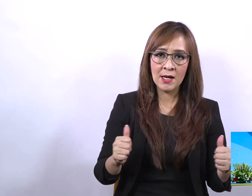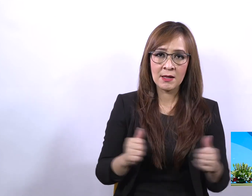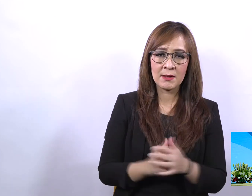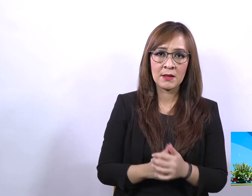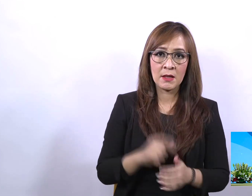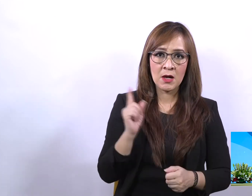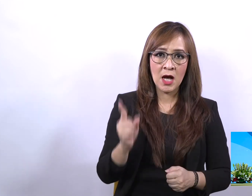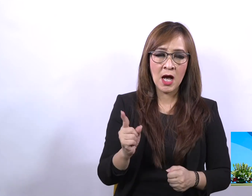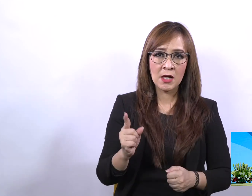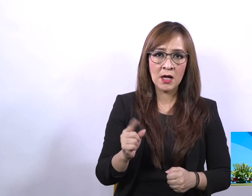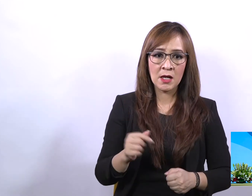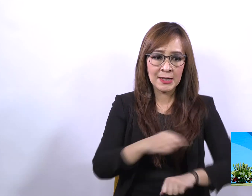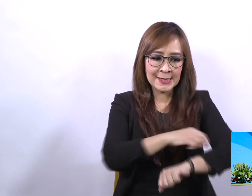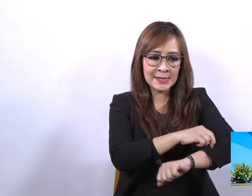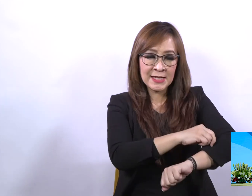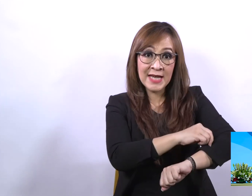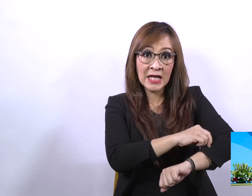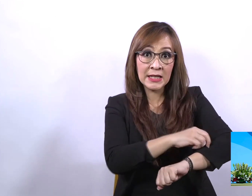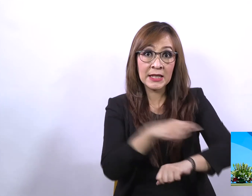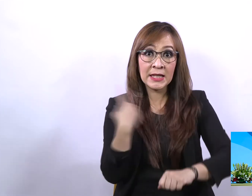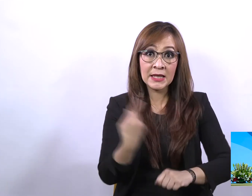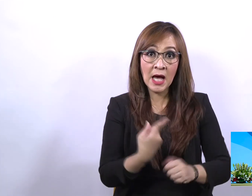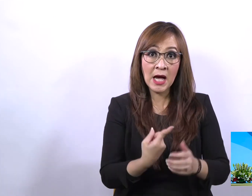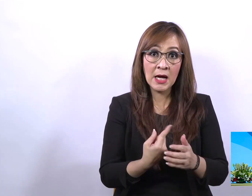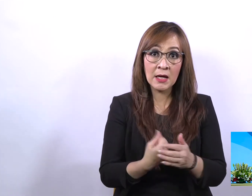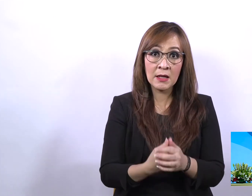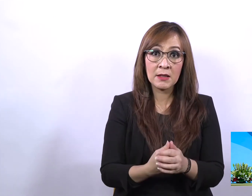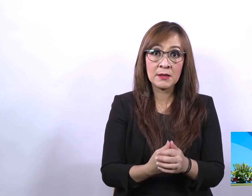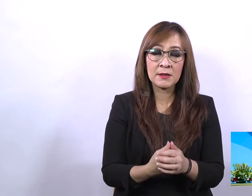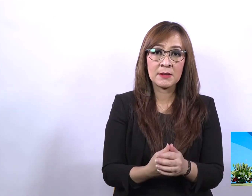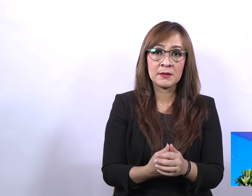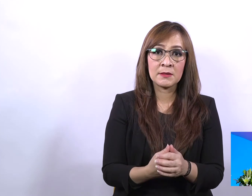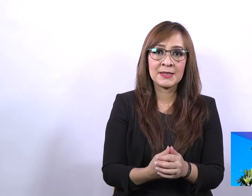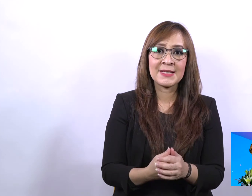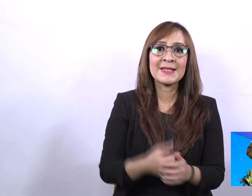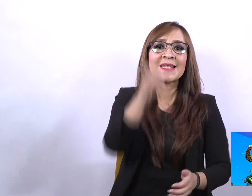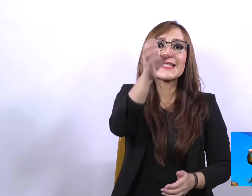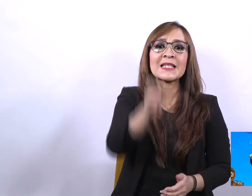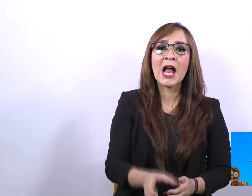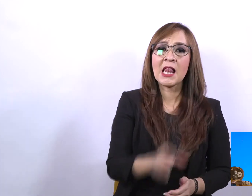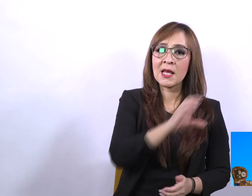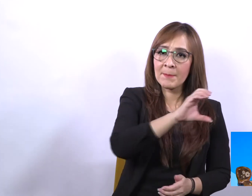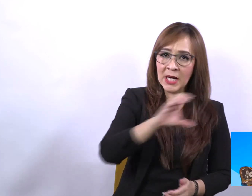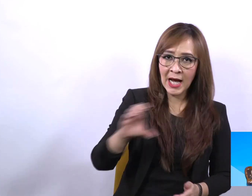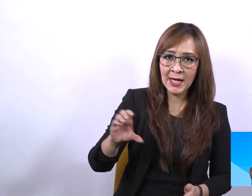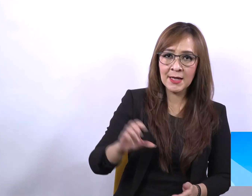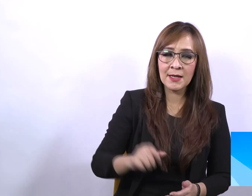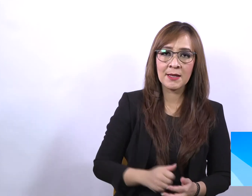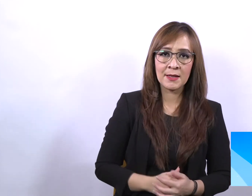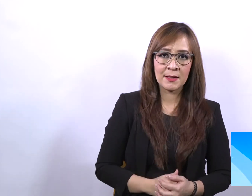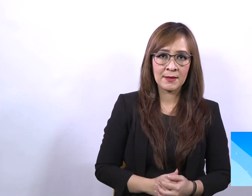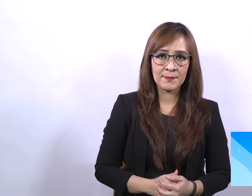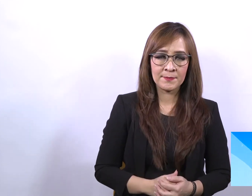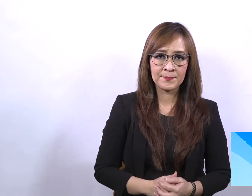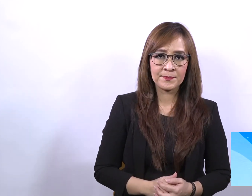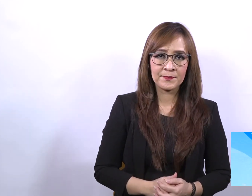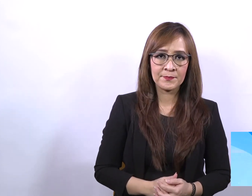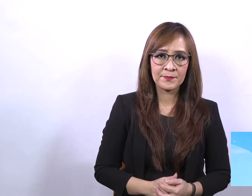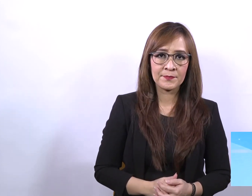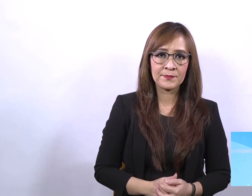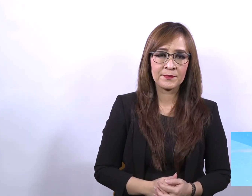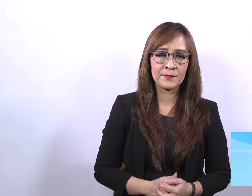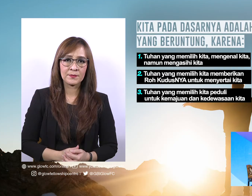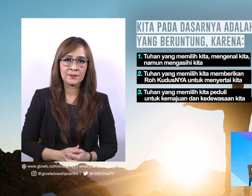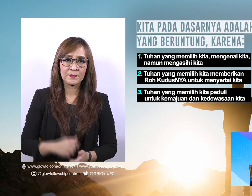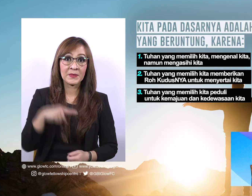makin terselipkan separo kemuliaan Kristus tetap bangkit hidup bidang saja katakan yea senang